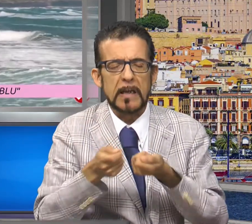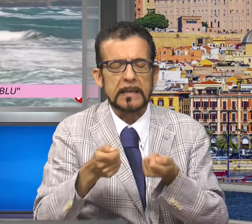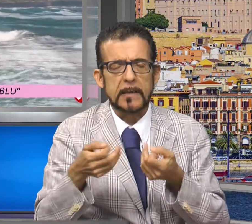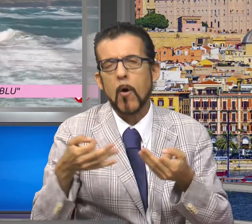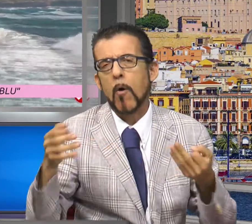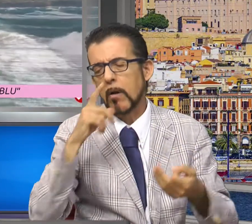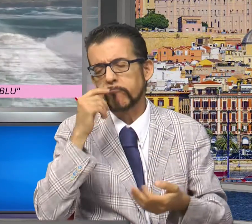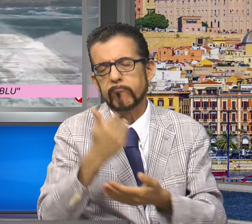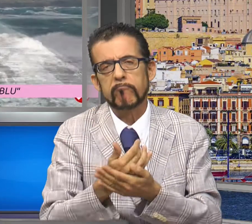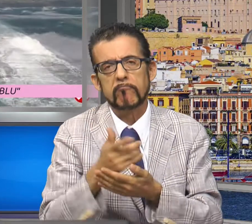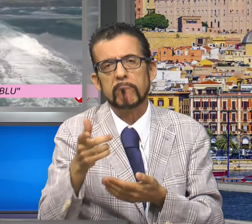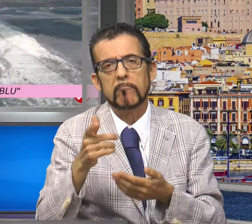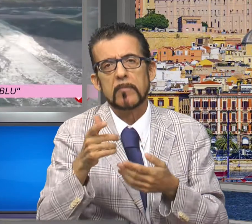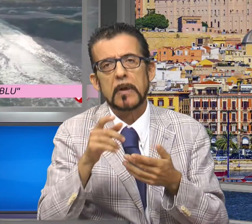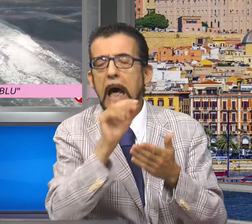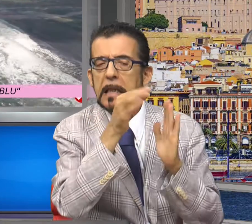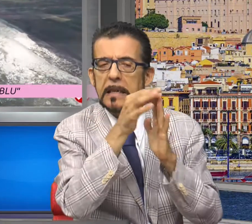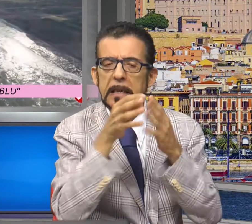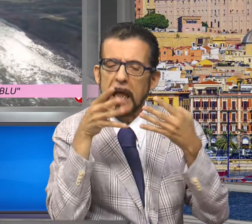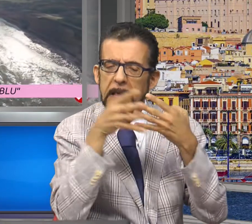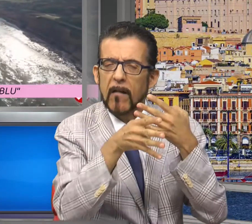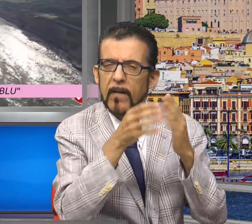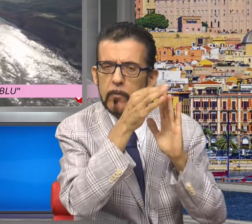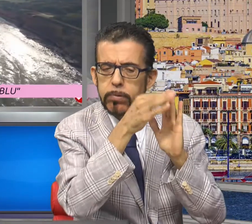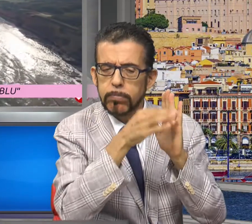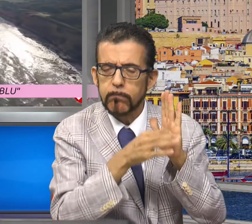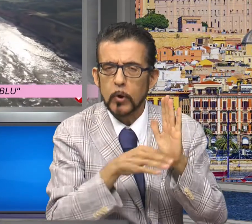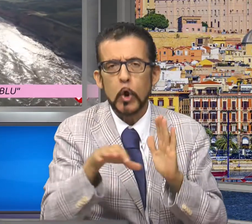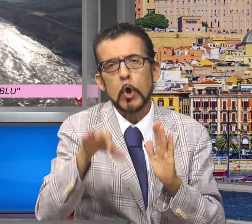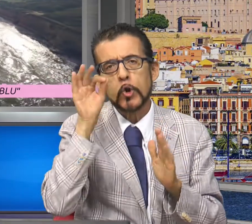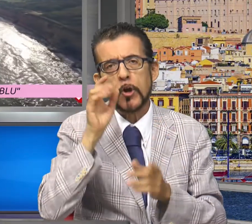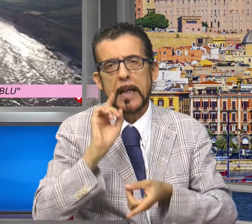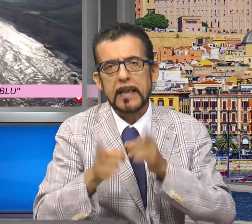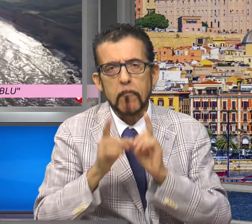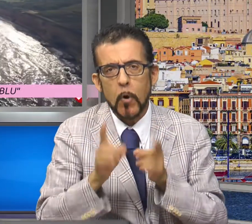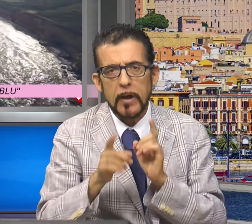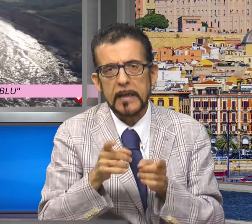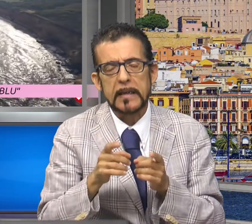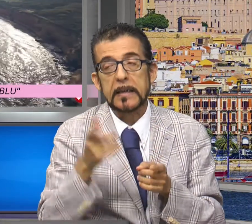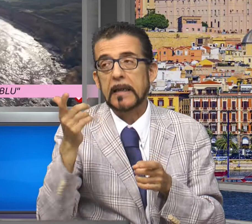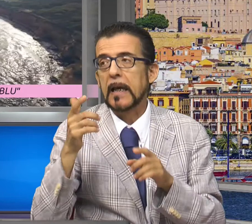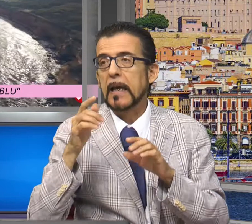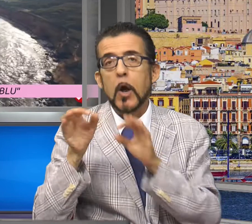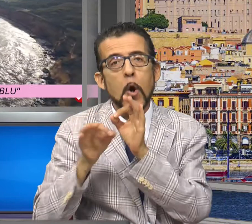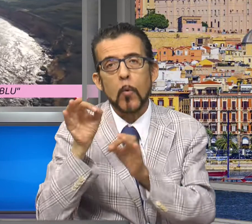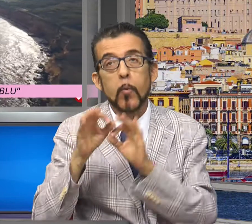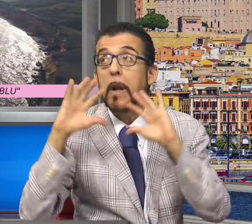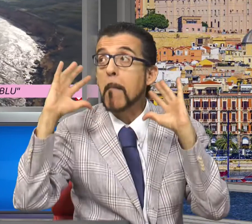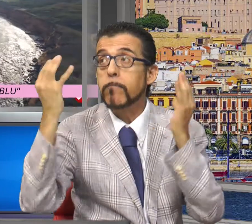attraverso una serie di indicazioni che mettono alla base delle scelte politiche l'attenzione e la cura per l'ambiente, con criteri che vengono aggiornati